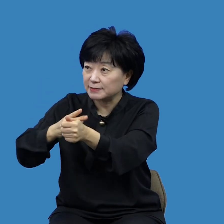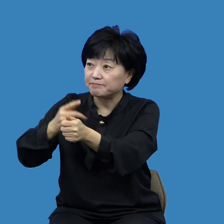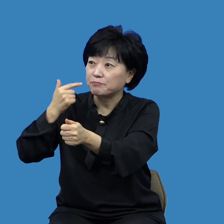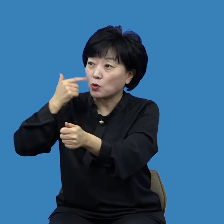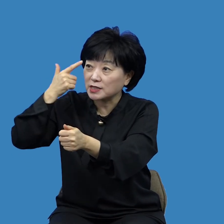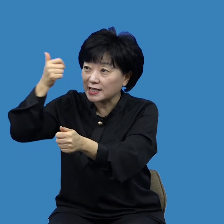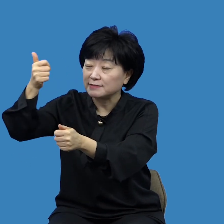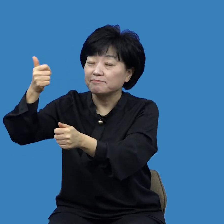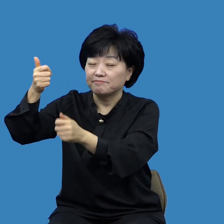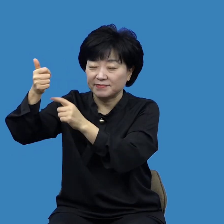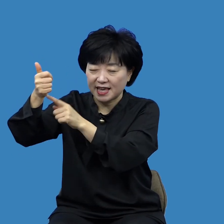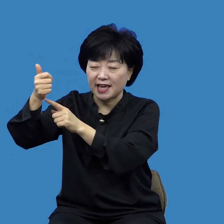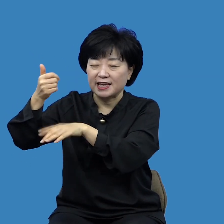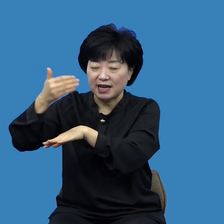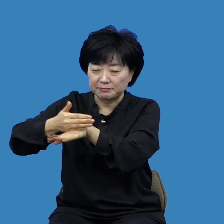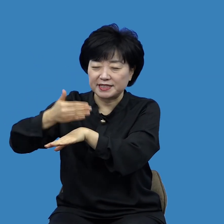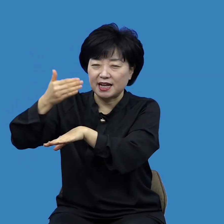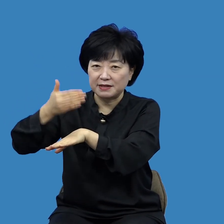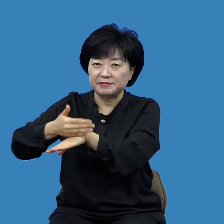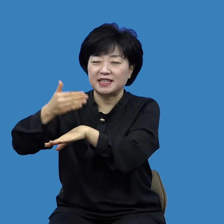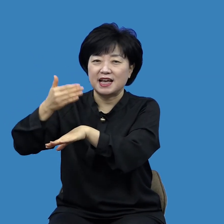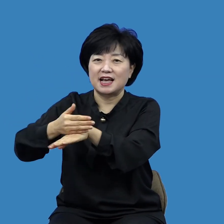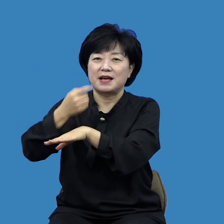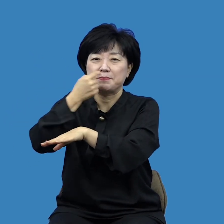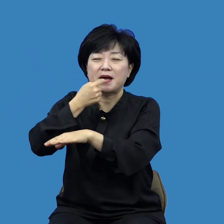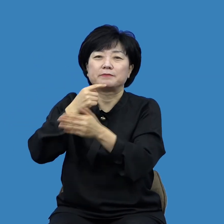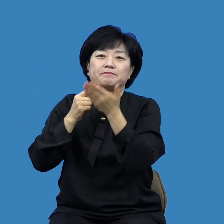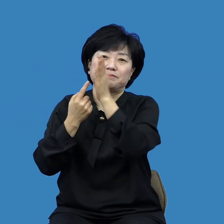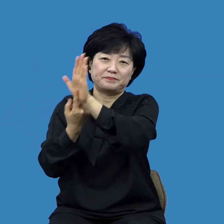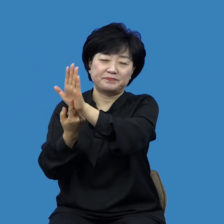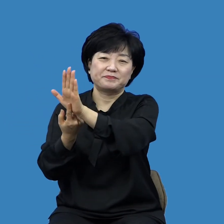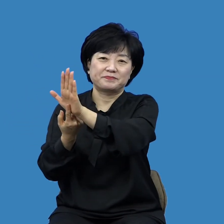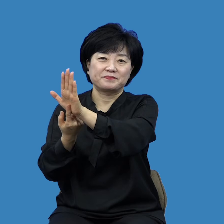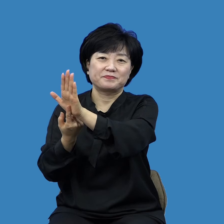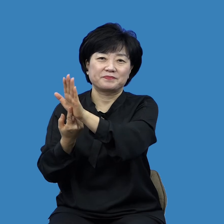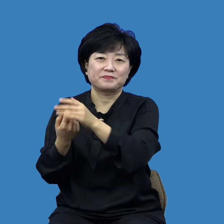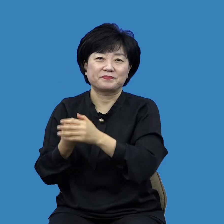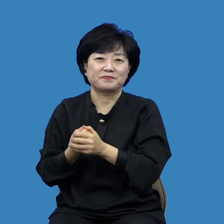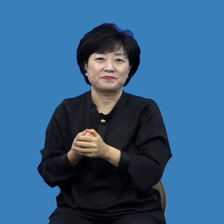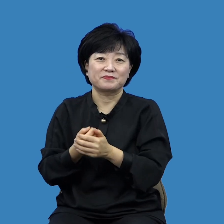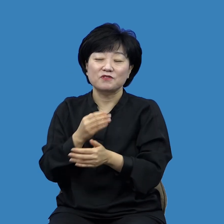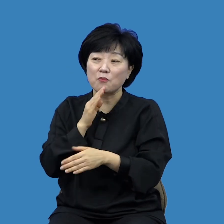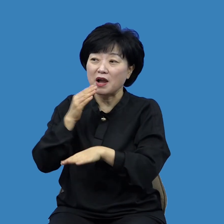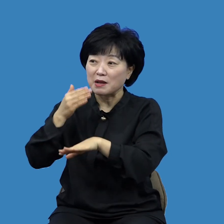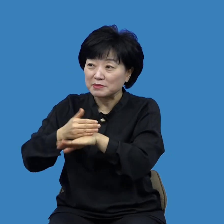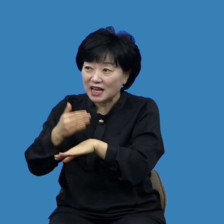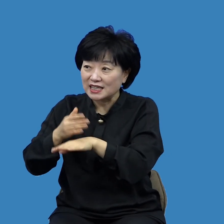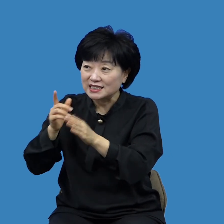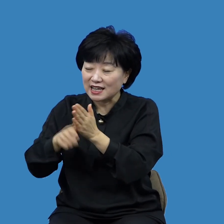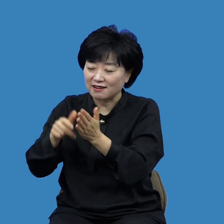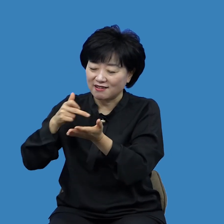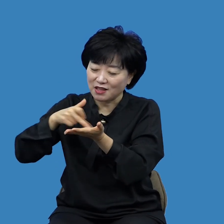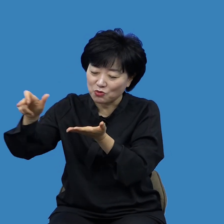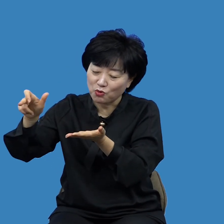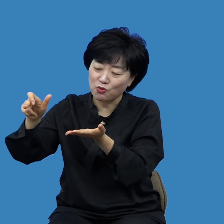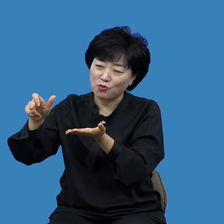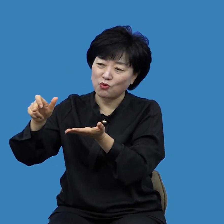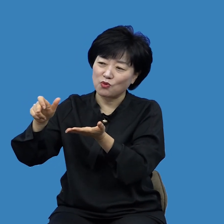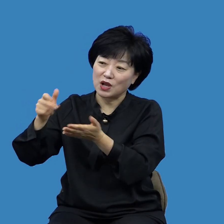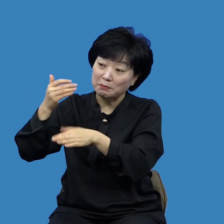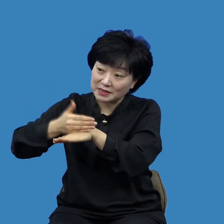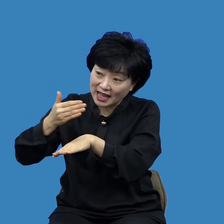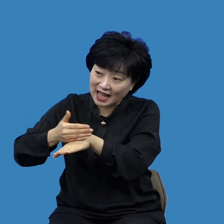계속 표현하세요. 감사하다는 마음 표현하시고, 또 정말 감사하면 이 카톡으로 감사하다고 한 통이라도